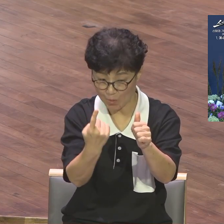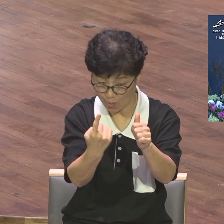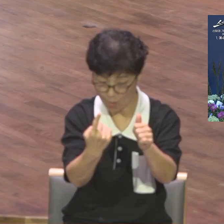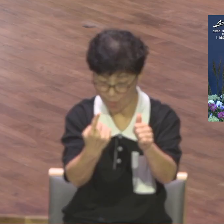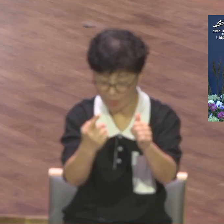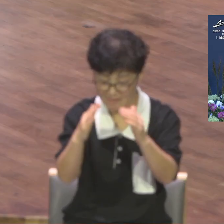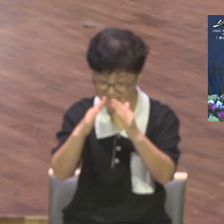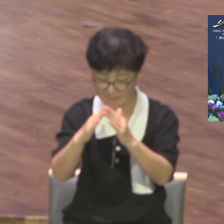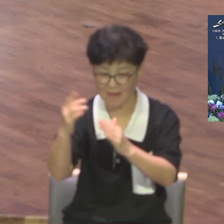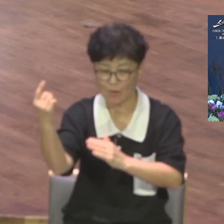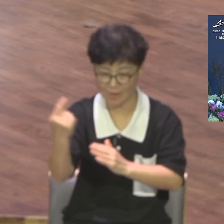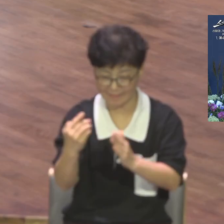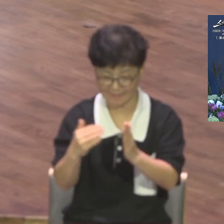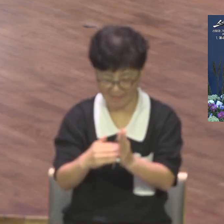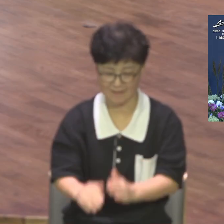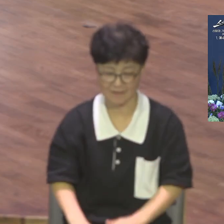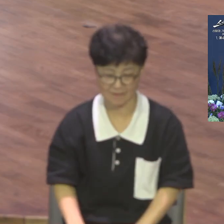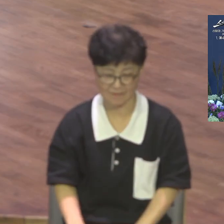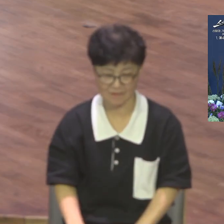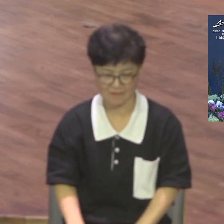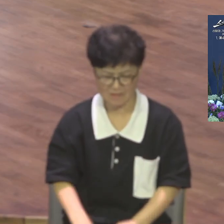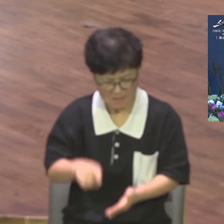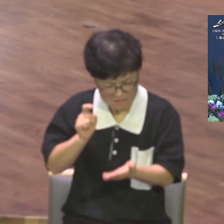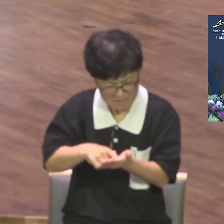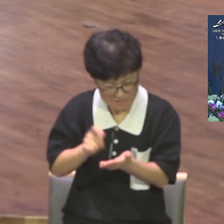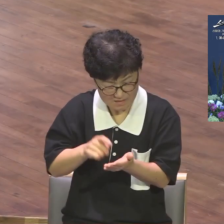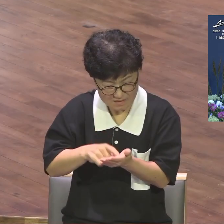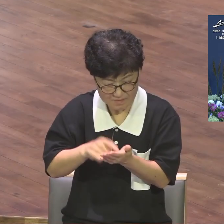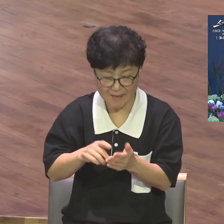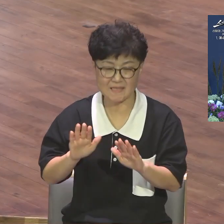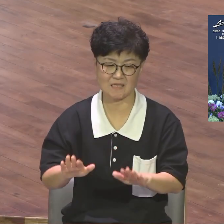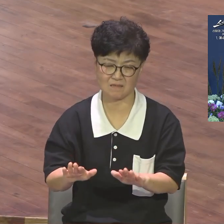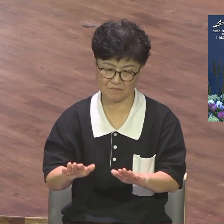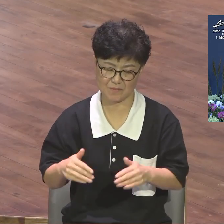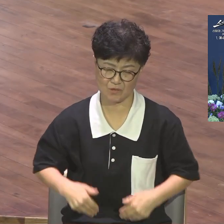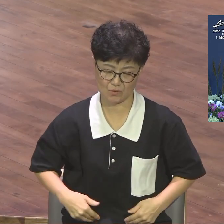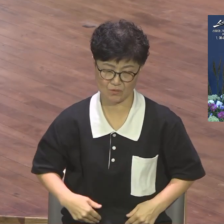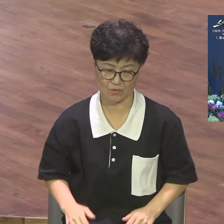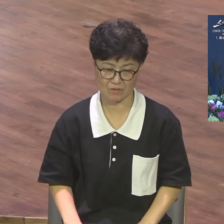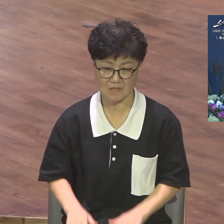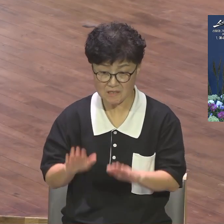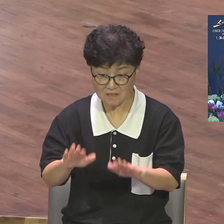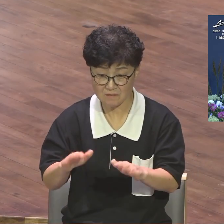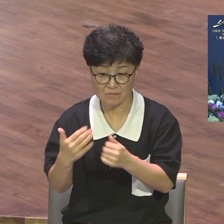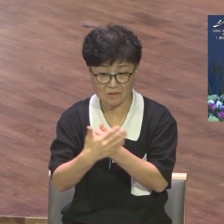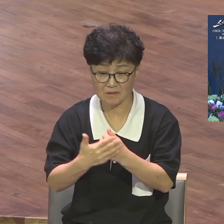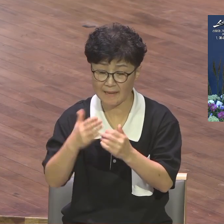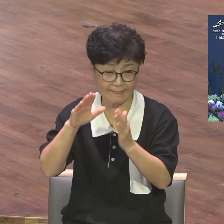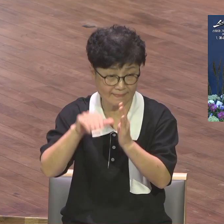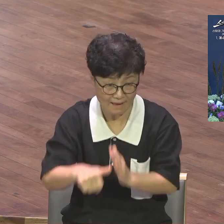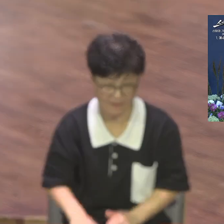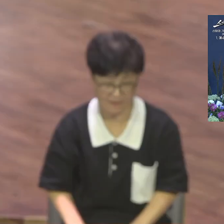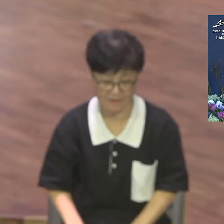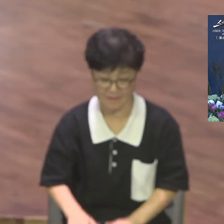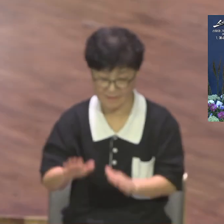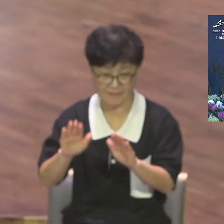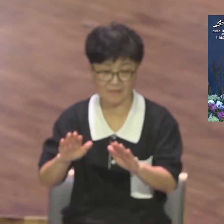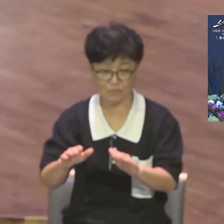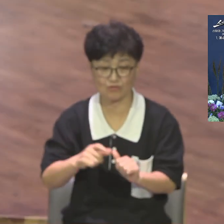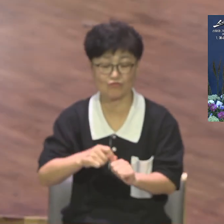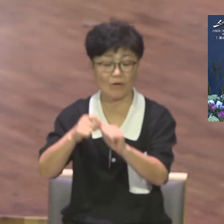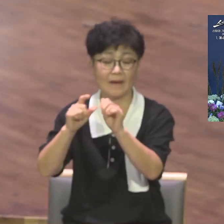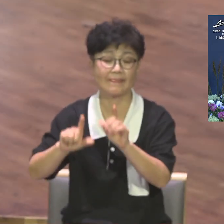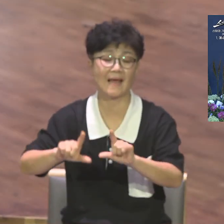말씀하고 있는 겁니다. 고린도후서 6장에도 지금은 은혜 받을 만한 때요 보라 지금은 구원의 날이로다